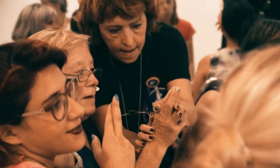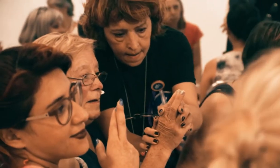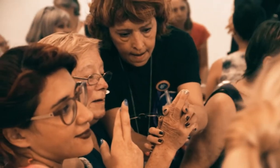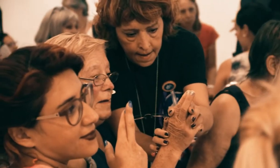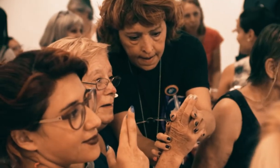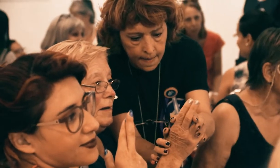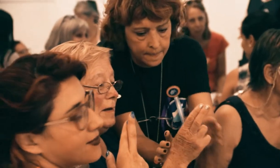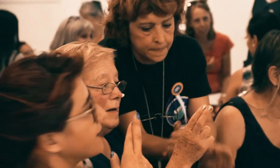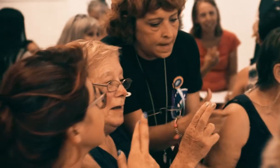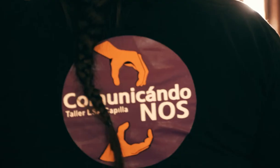Volar,